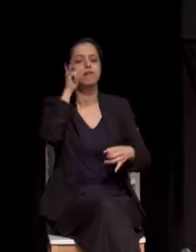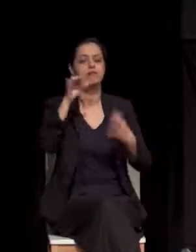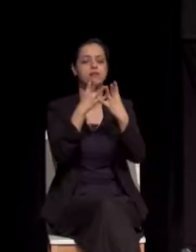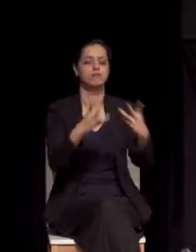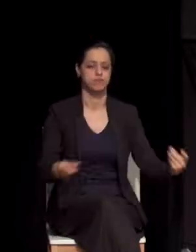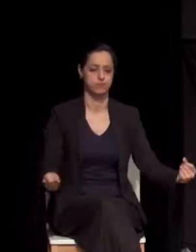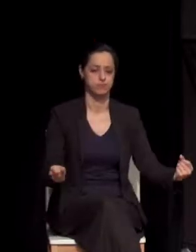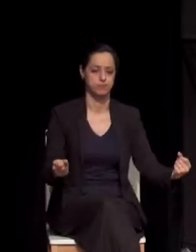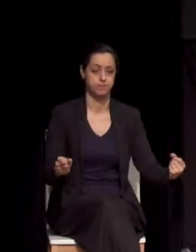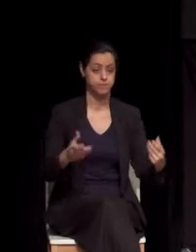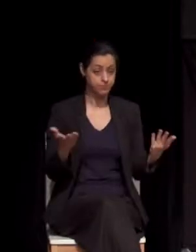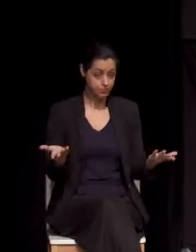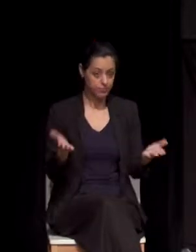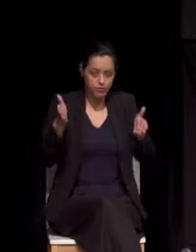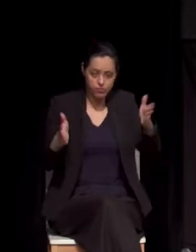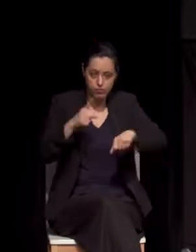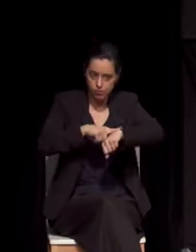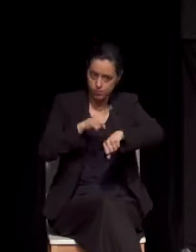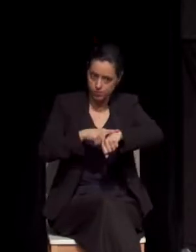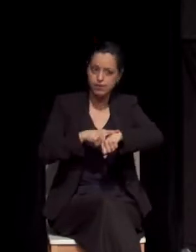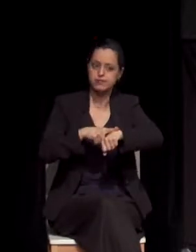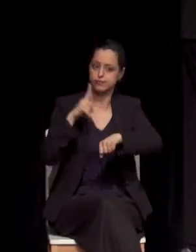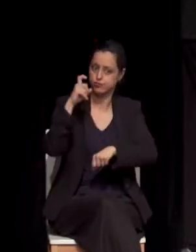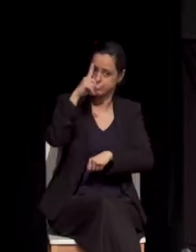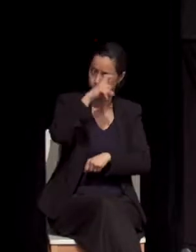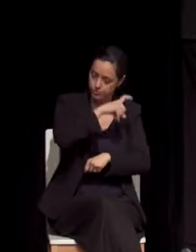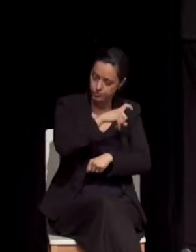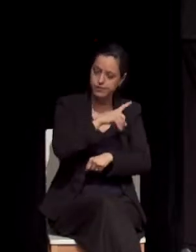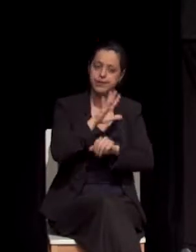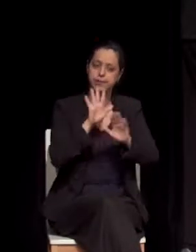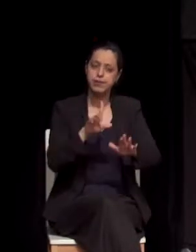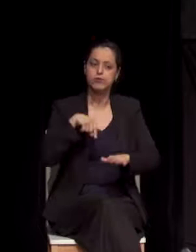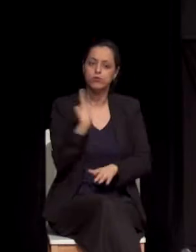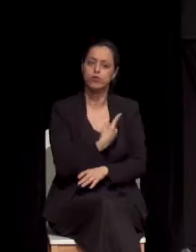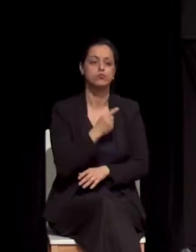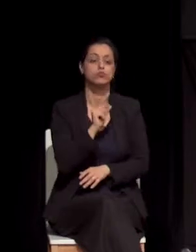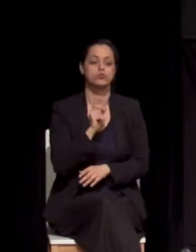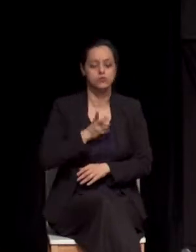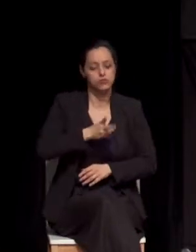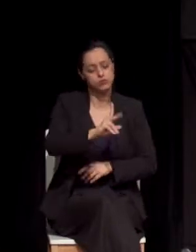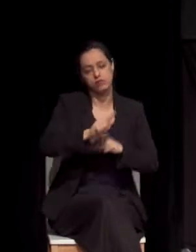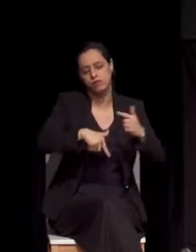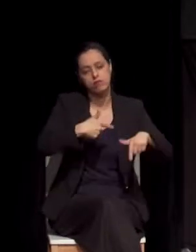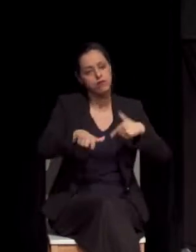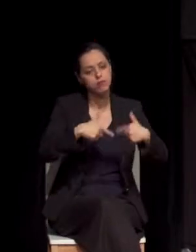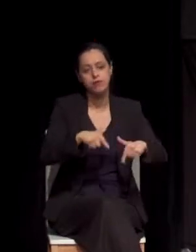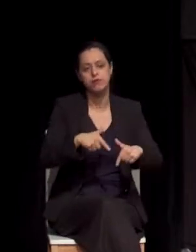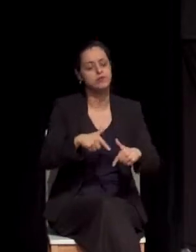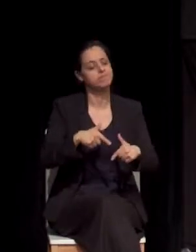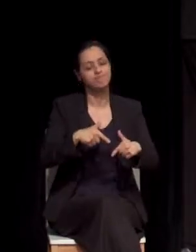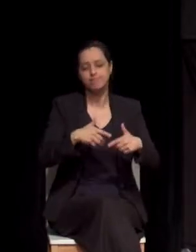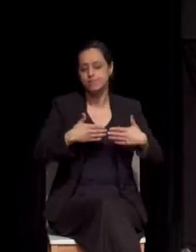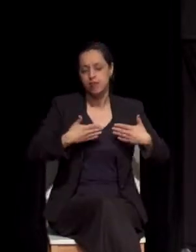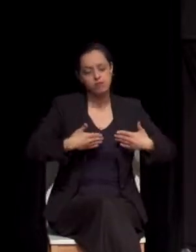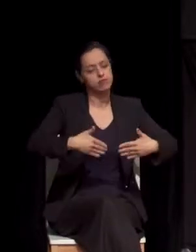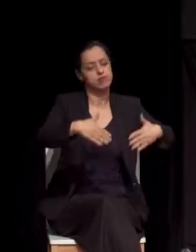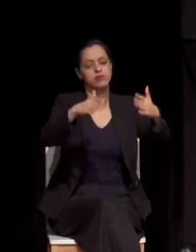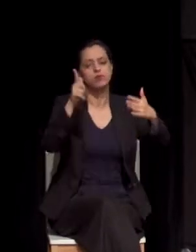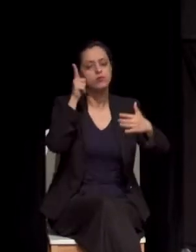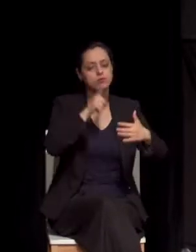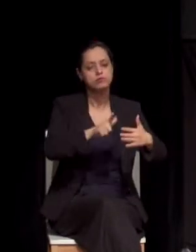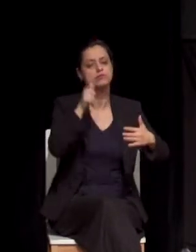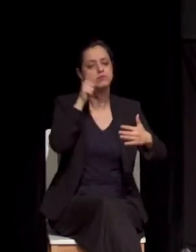cenário ameaçador, o que a gente vai fazer é continuar trabalhando para que as conquistas sejam